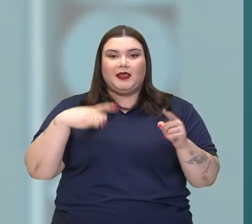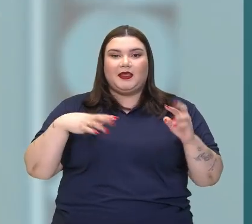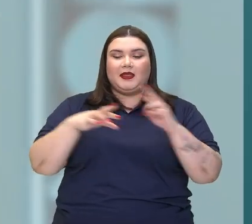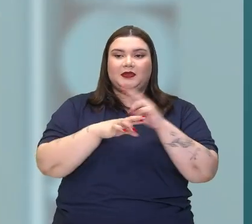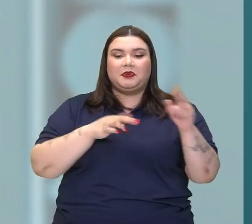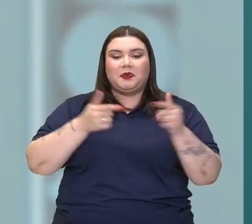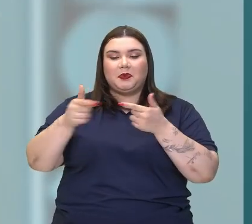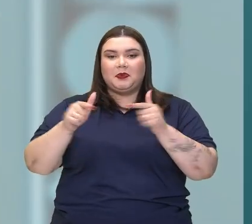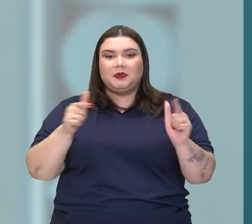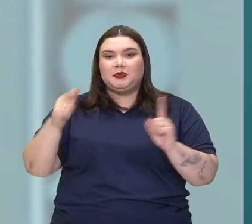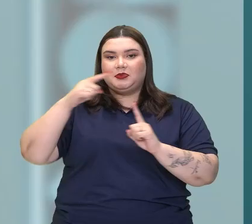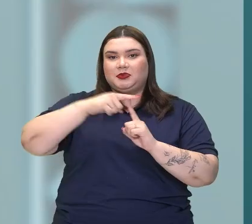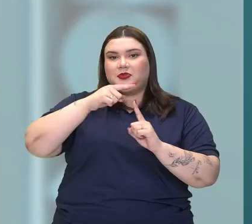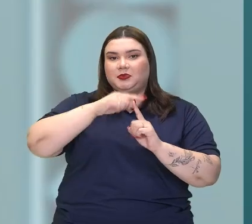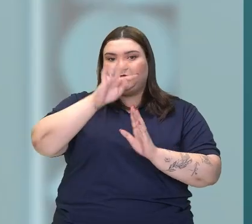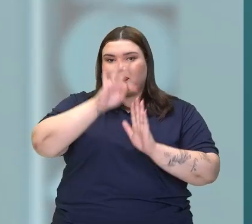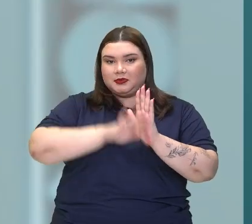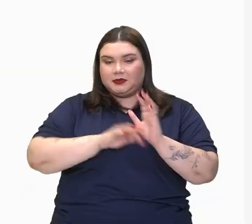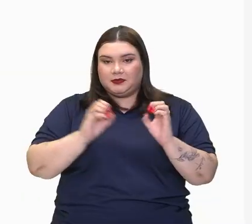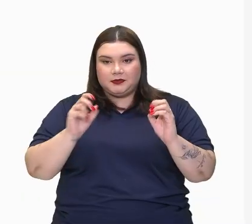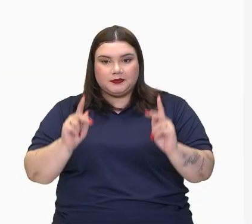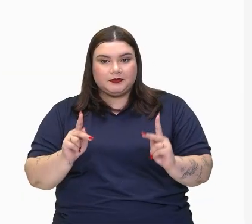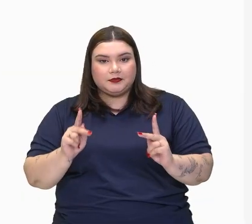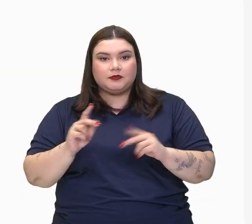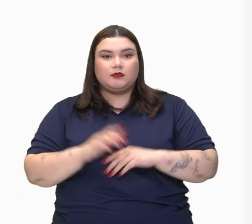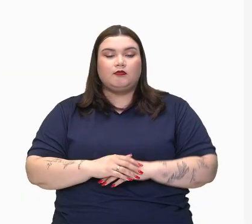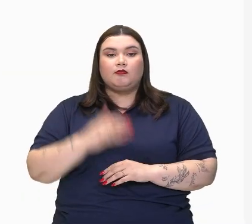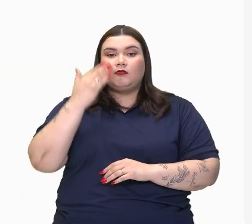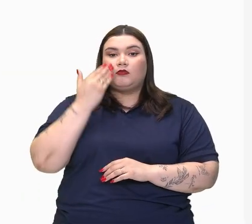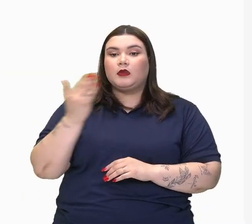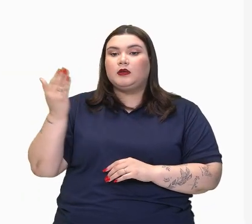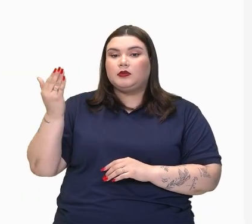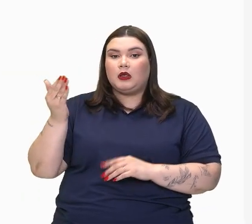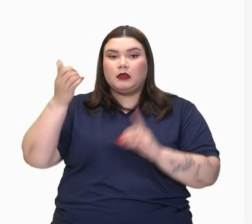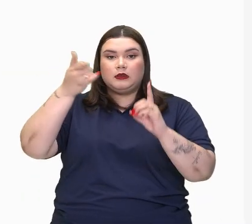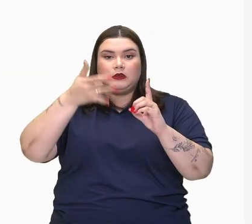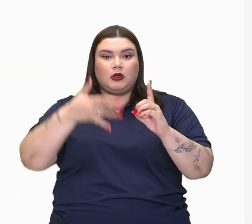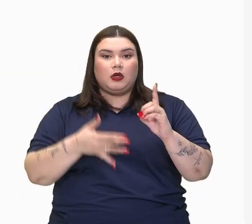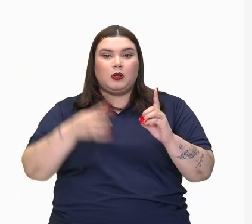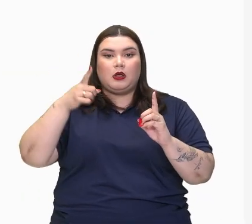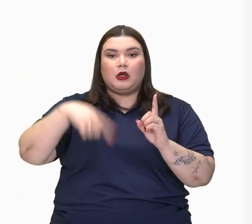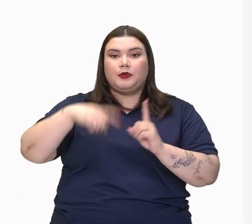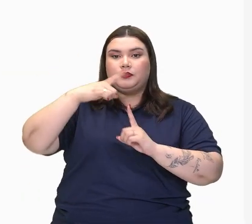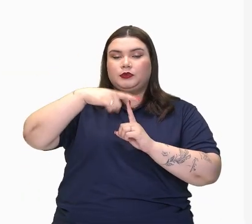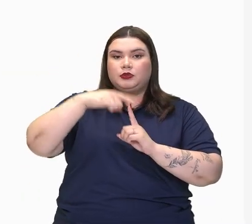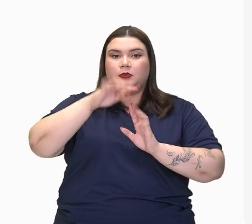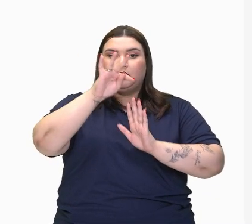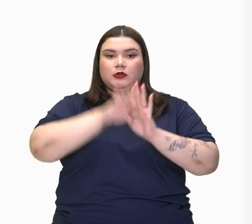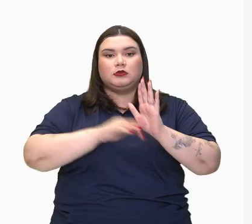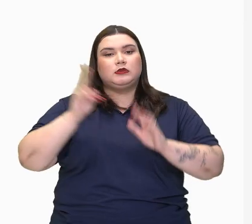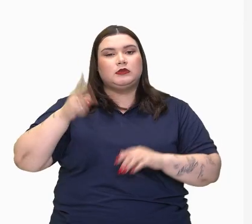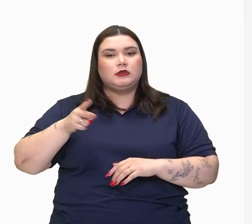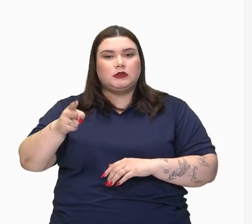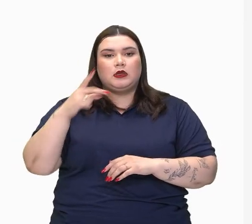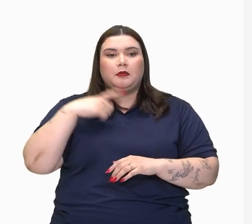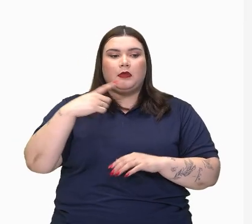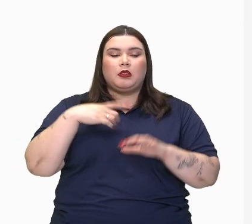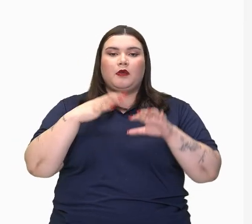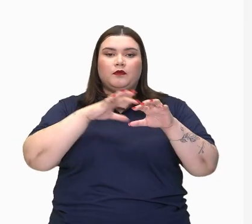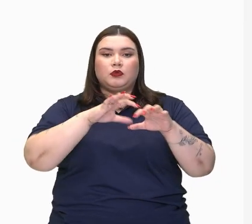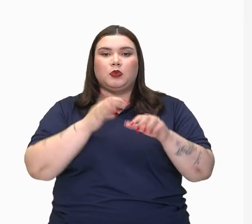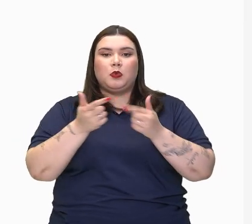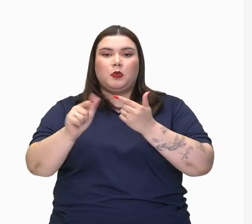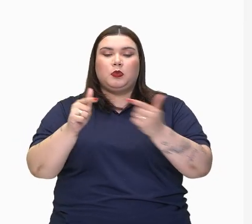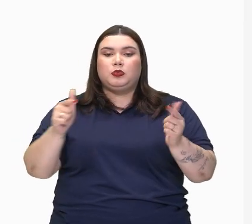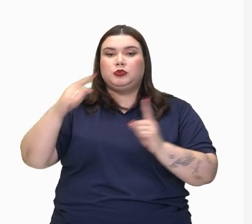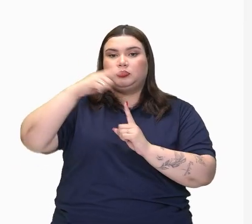a descrição, por exemplo, ok? Vamos continuar. A descrição é um tipo textual que frequentemente permeia